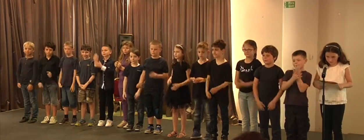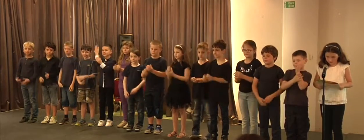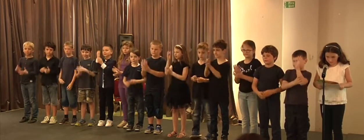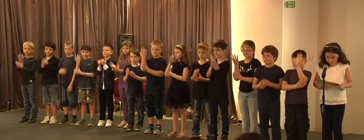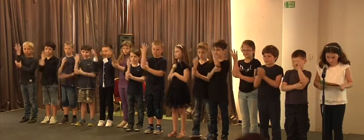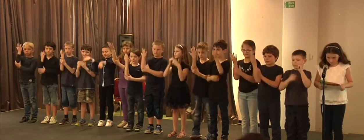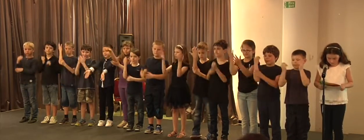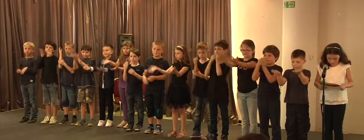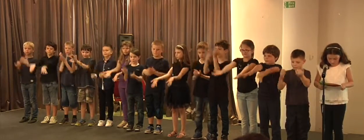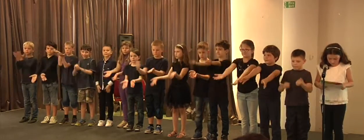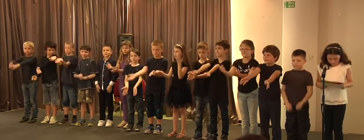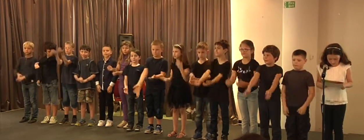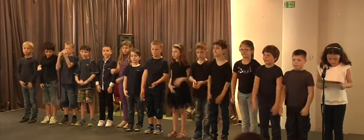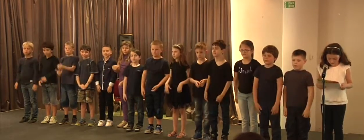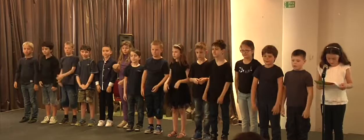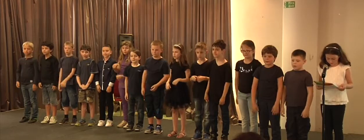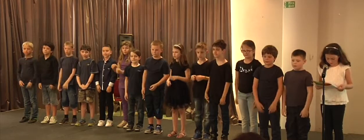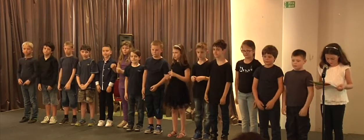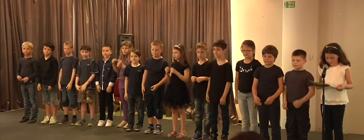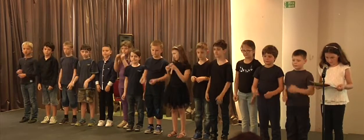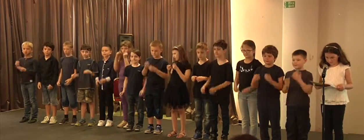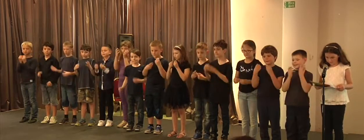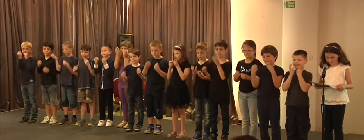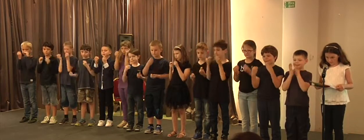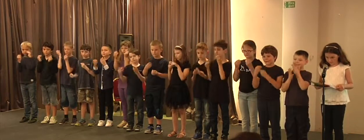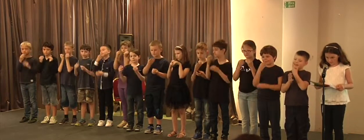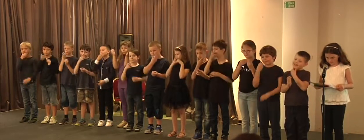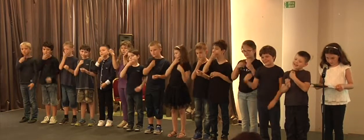cvijeće i blage riječi.